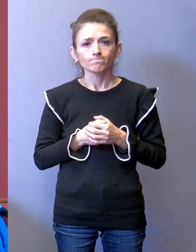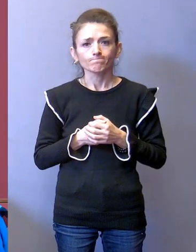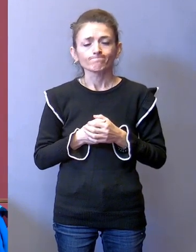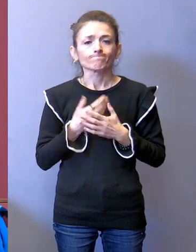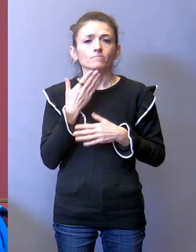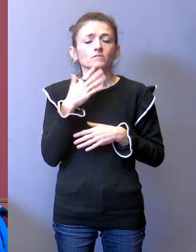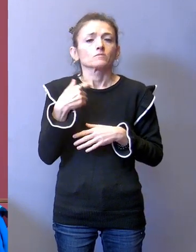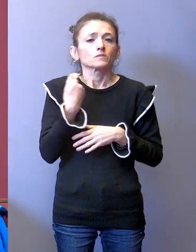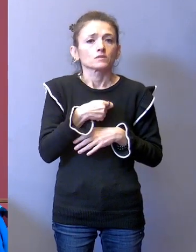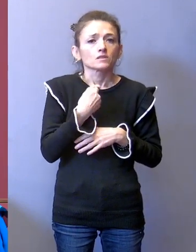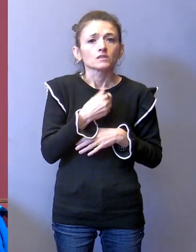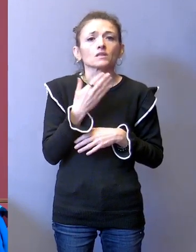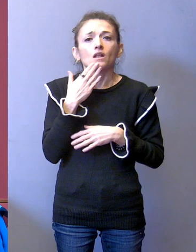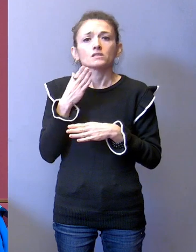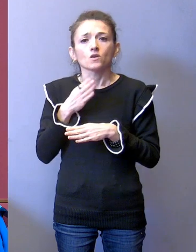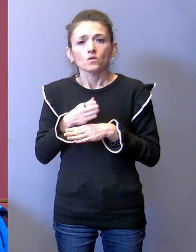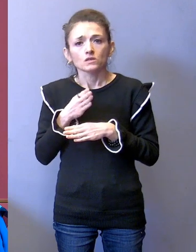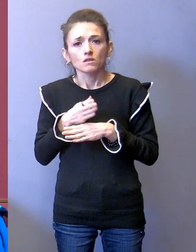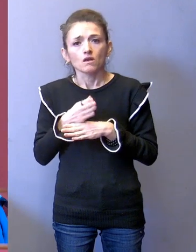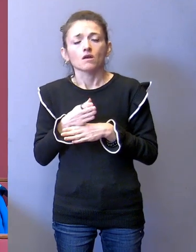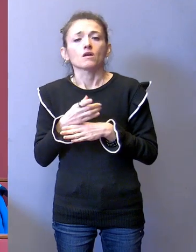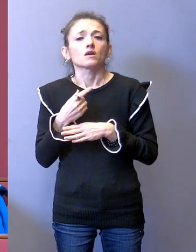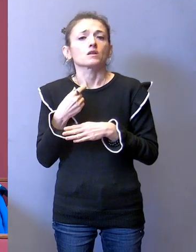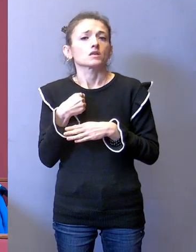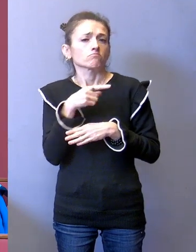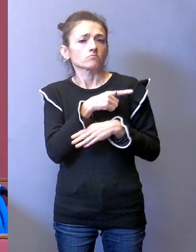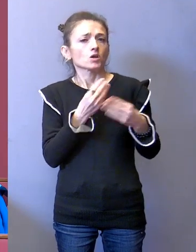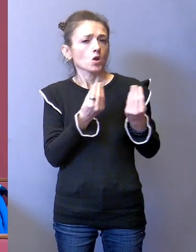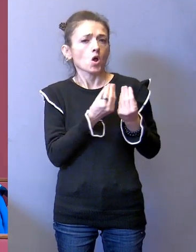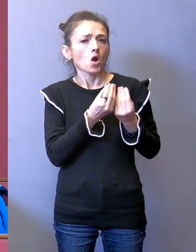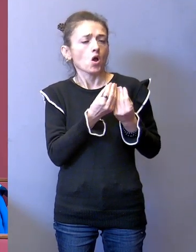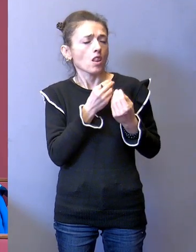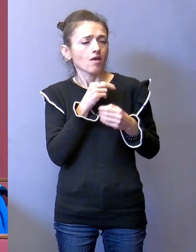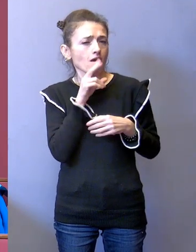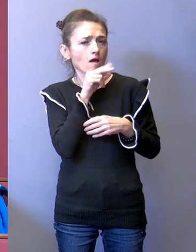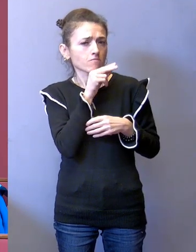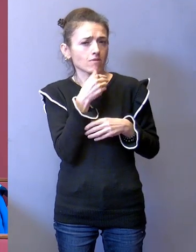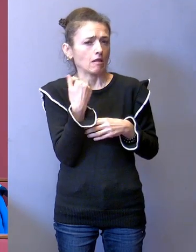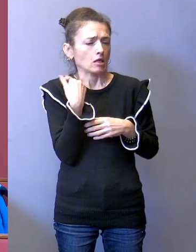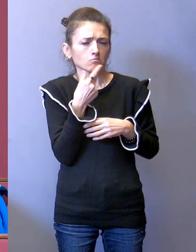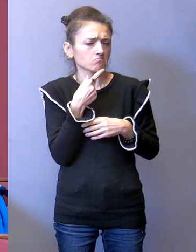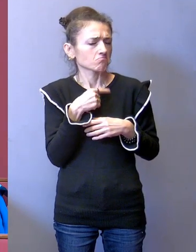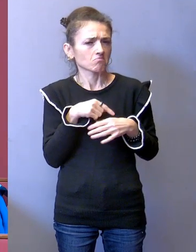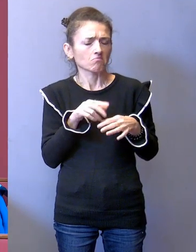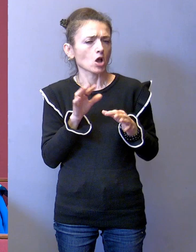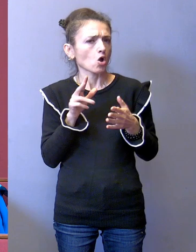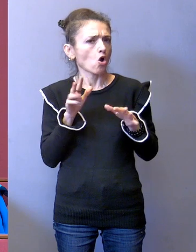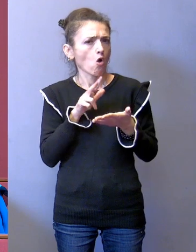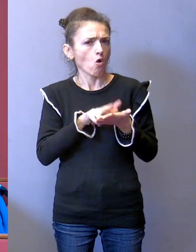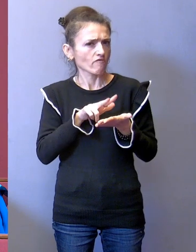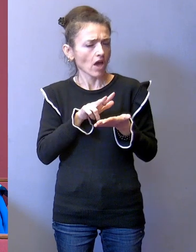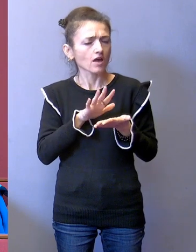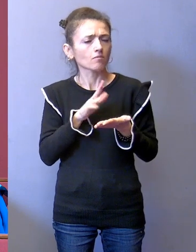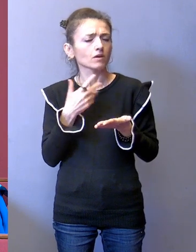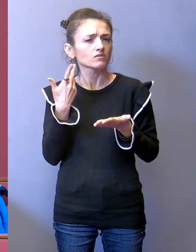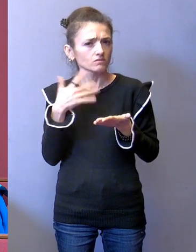Si grazie presidente grazie consigliere confermo quanto diceva il mio cioè collega si si è lavorato già con dei